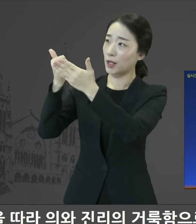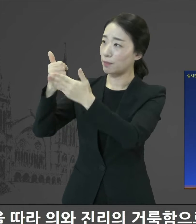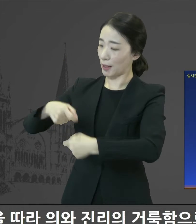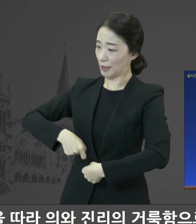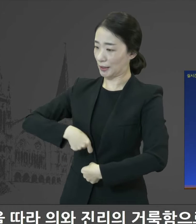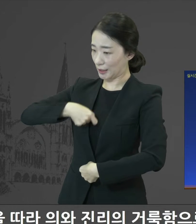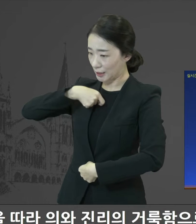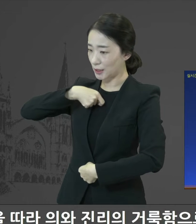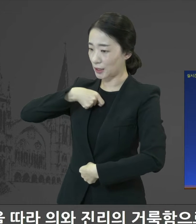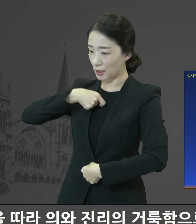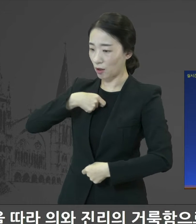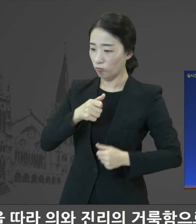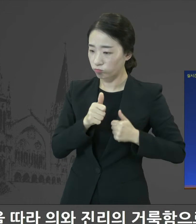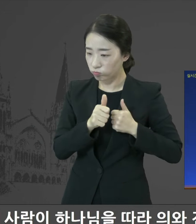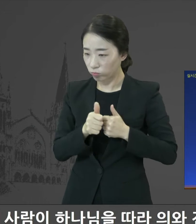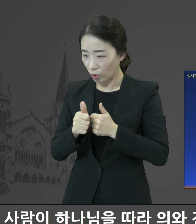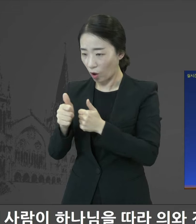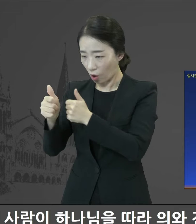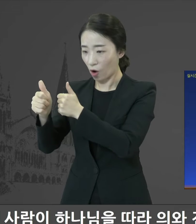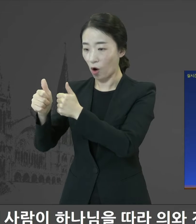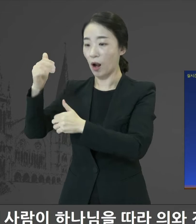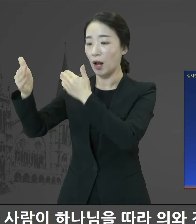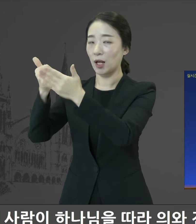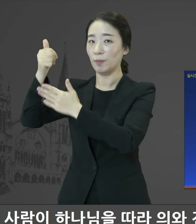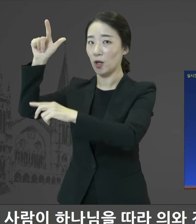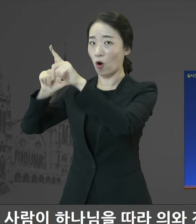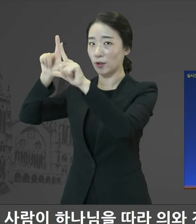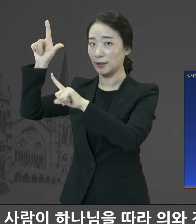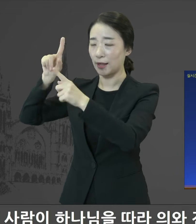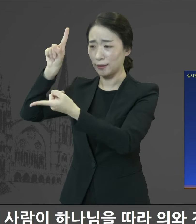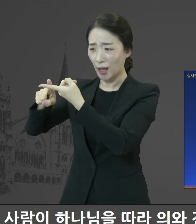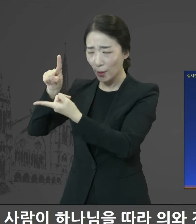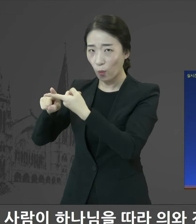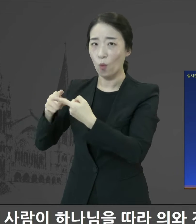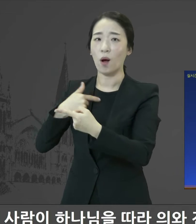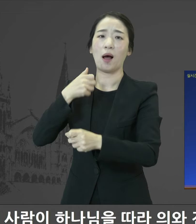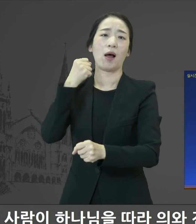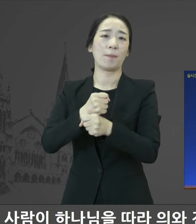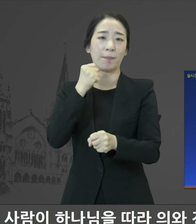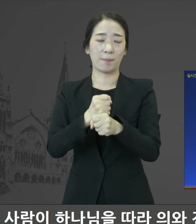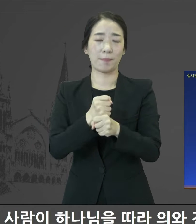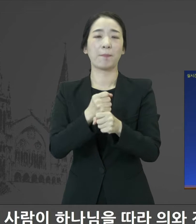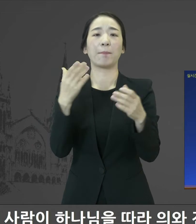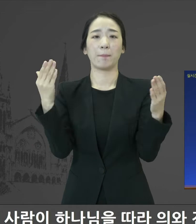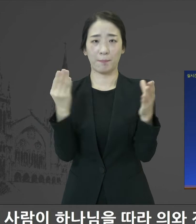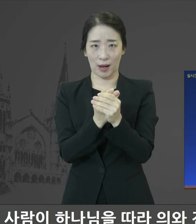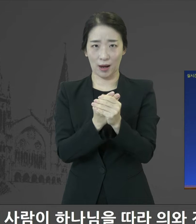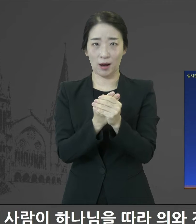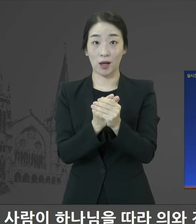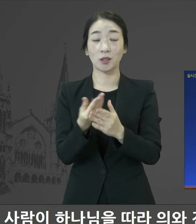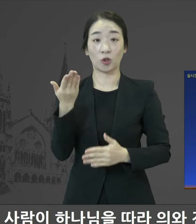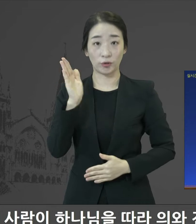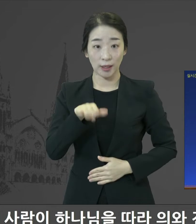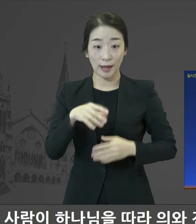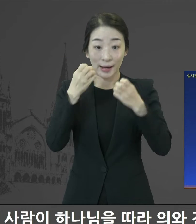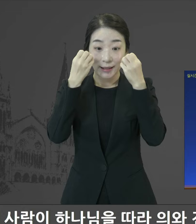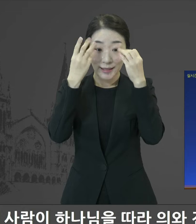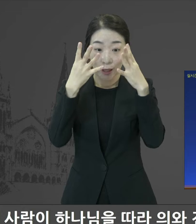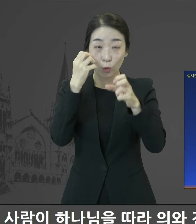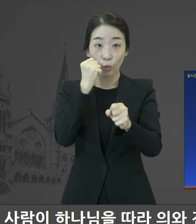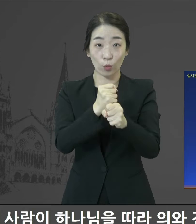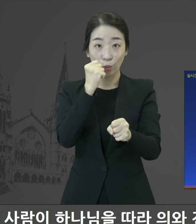거룩함으로 지으심을 받았다. 하나님의 형상을 따라 지으심을 받았는데 파괴된 그 형상을 새로